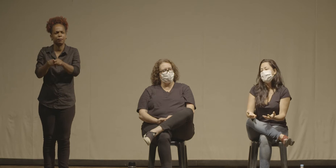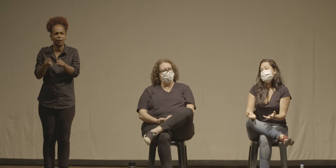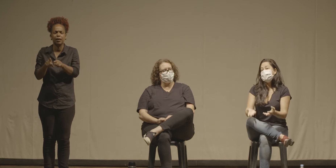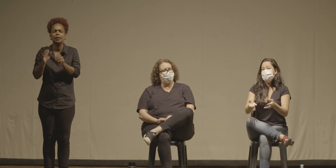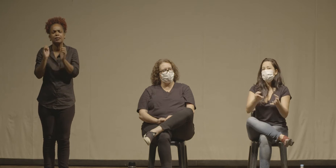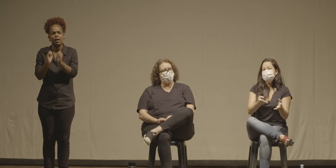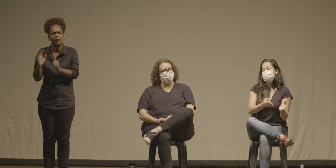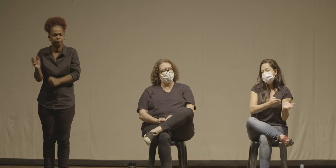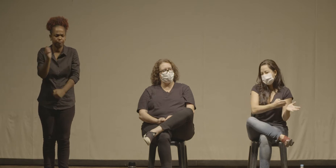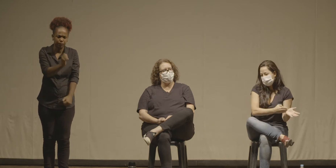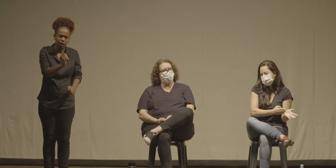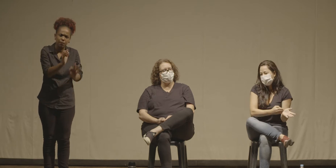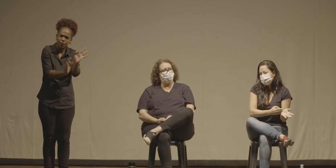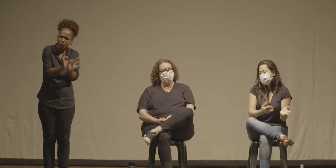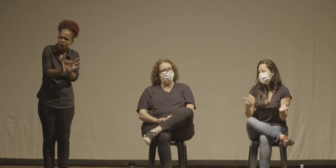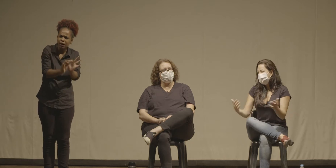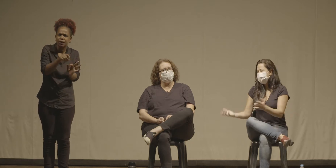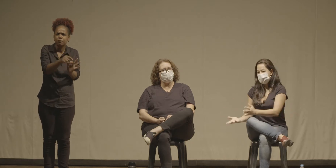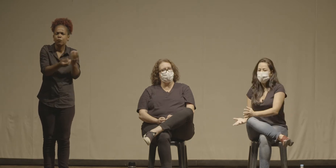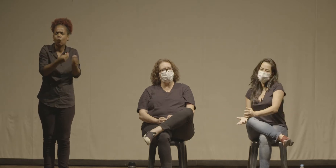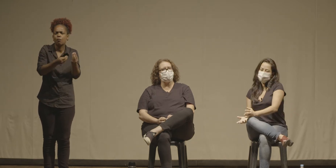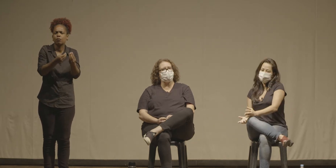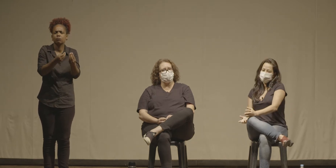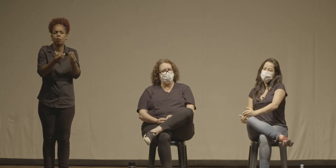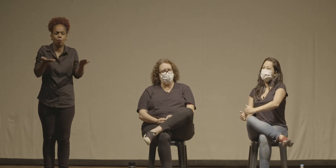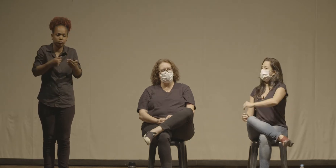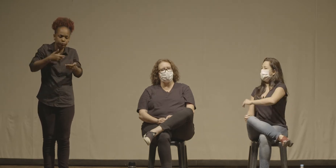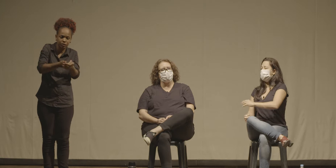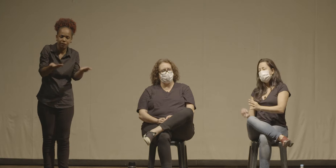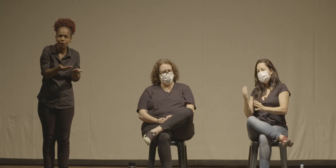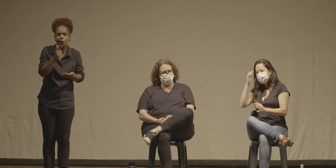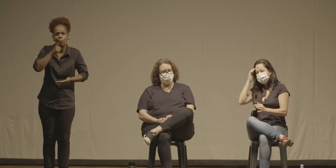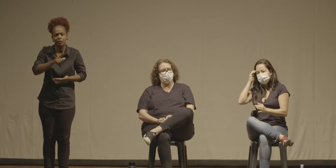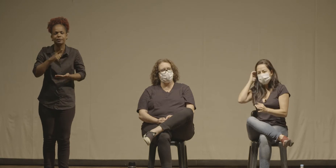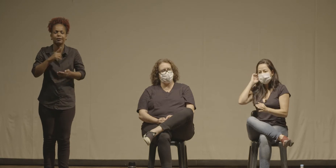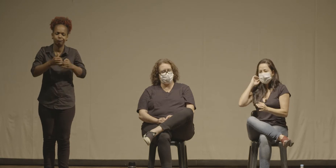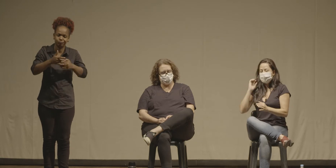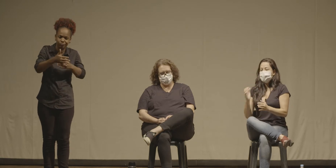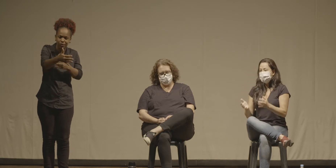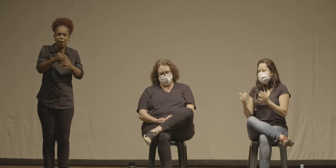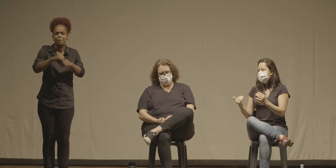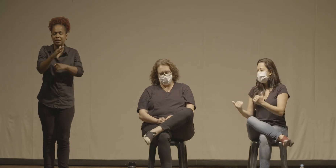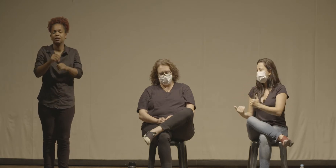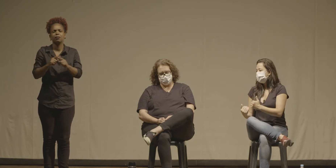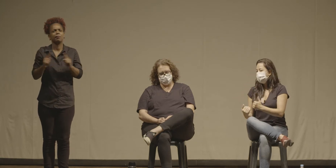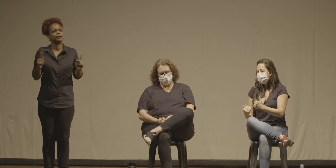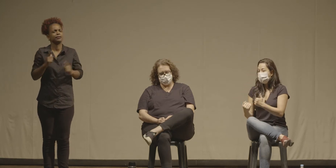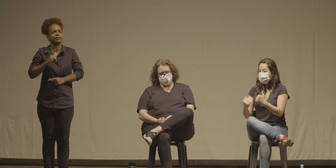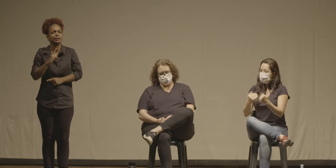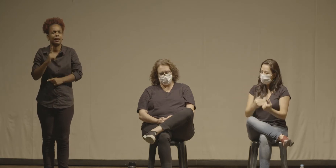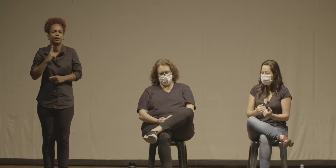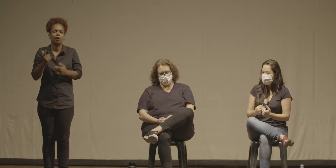posição nessa construção do que a gente tem hoje. A gente ainda tem um longo caminho a percorrer, mas se a gente ainda tem